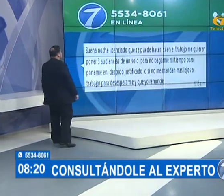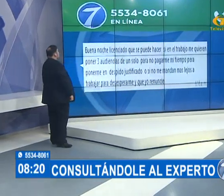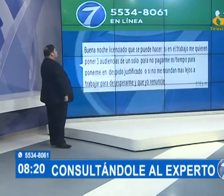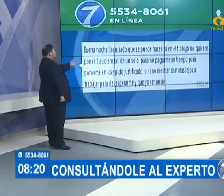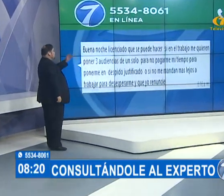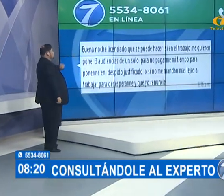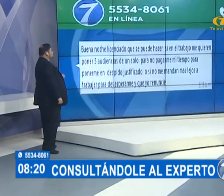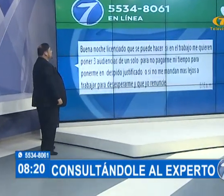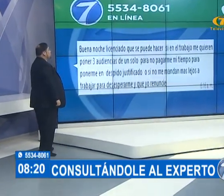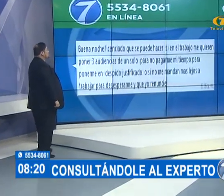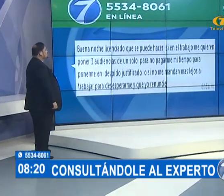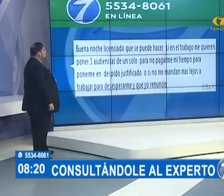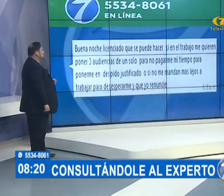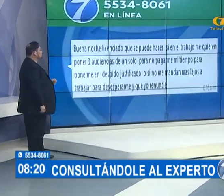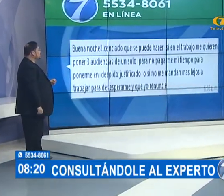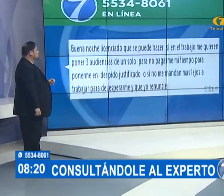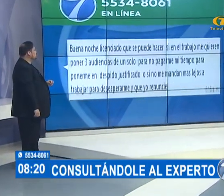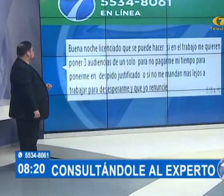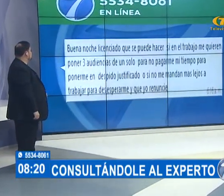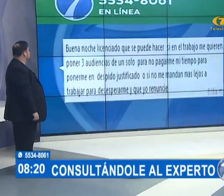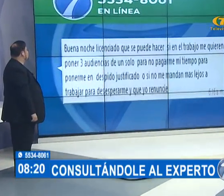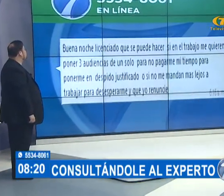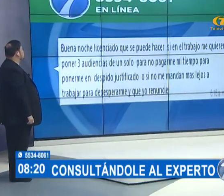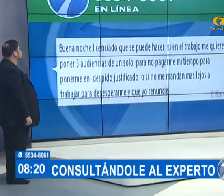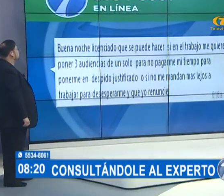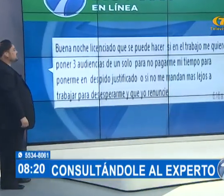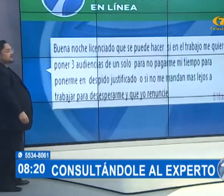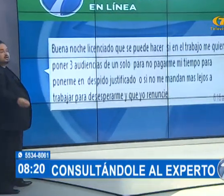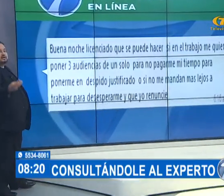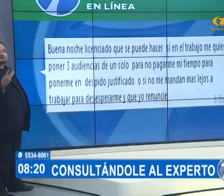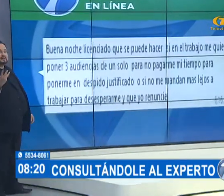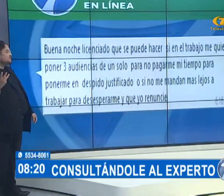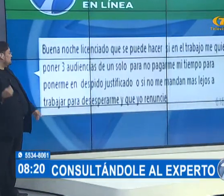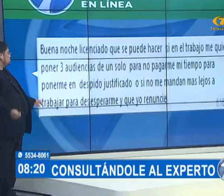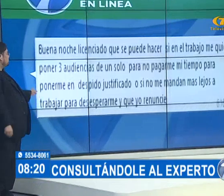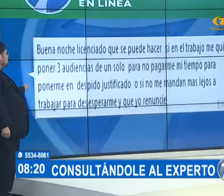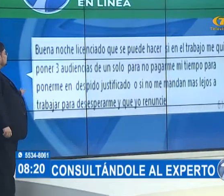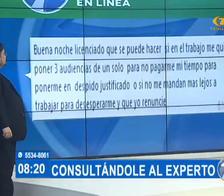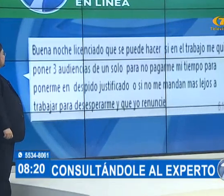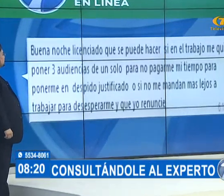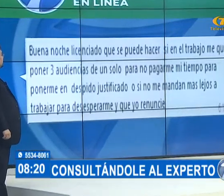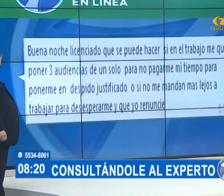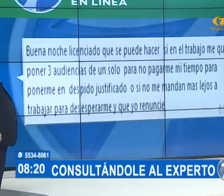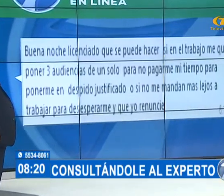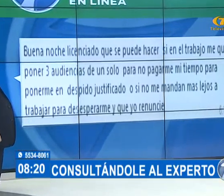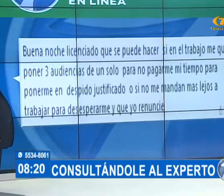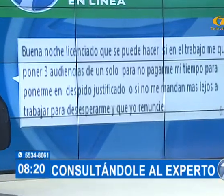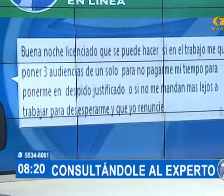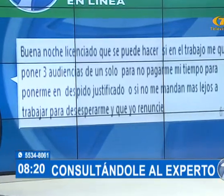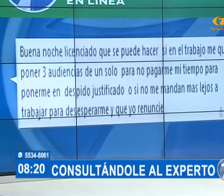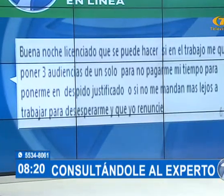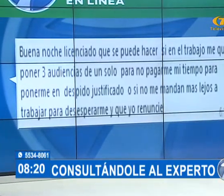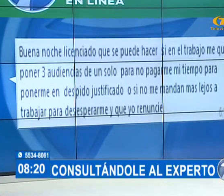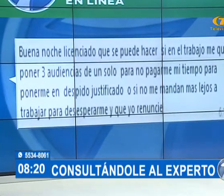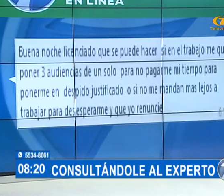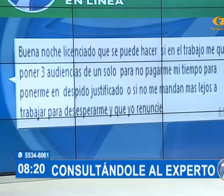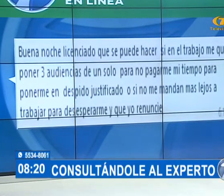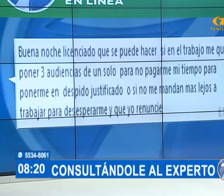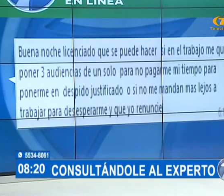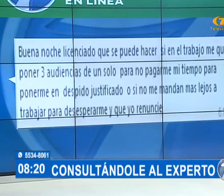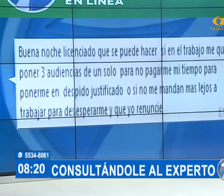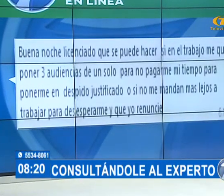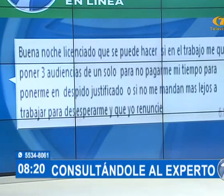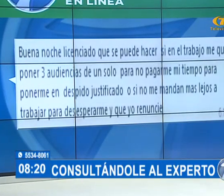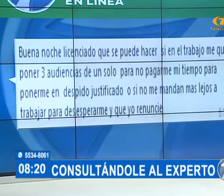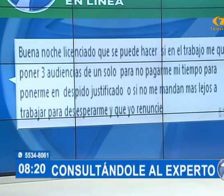5534-8061. Licenciado, ¿qué se puede hacer si en el trabajo me quieren poner 3 audiencias de un solo para no